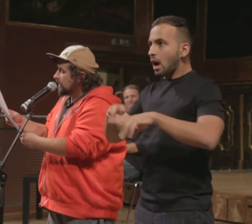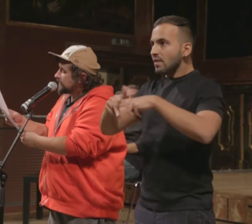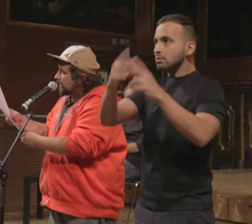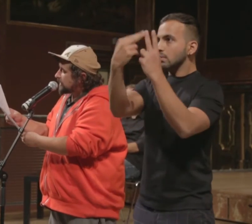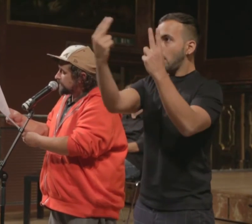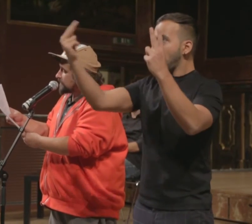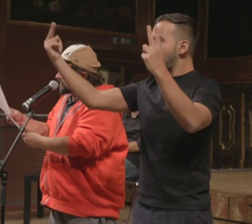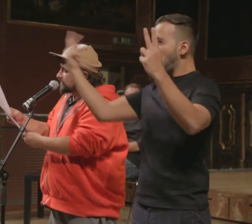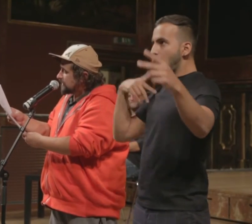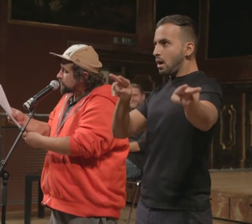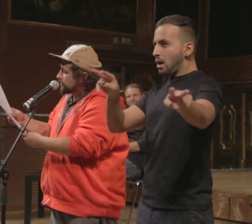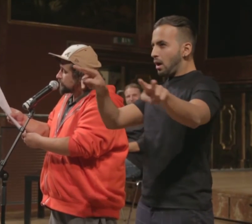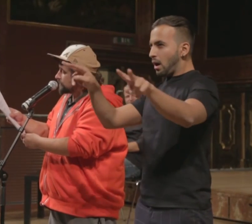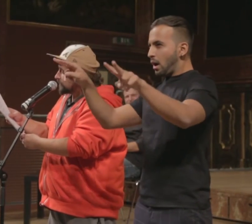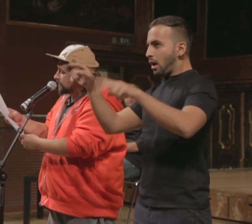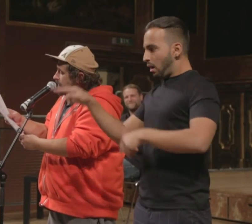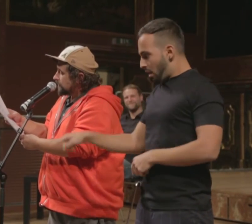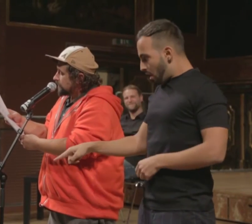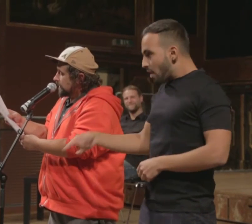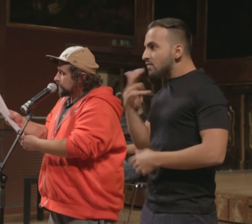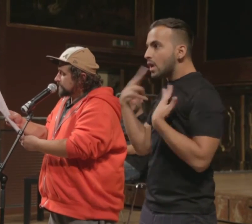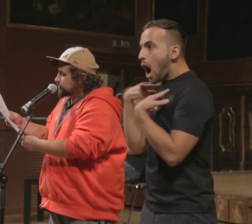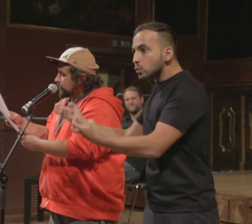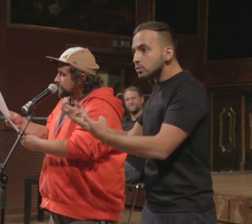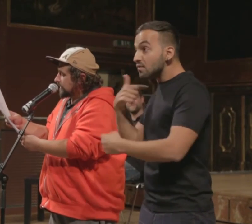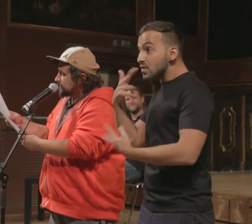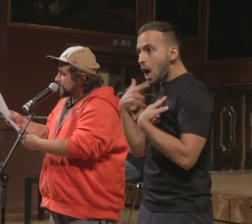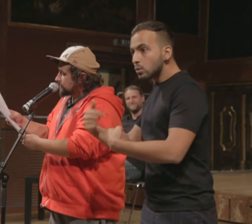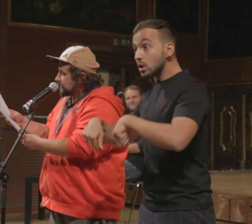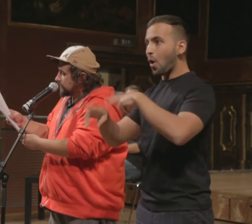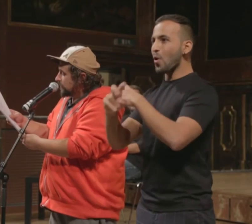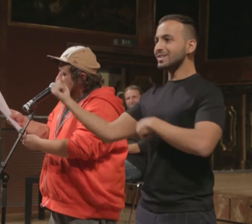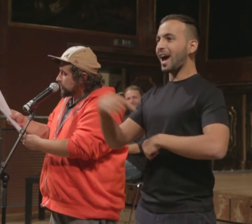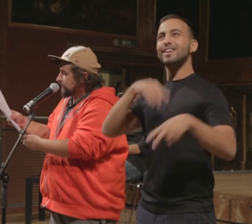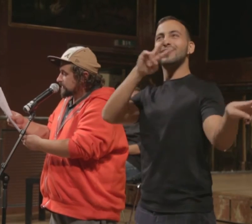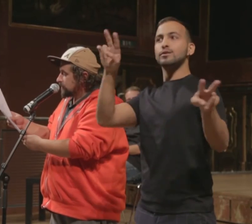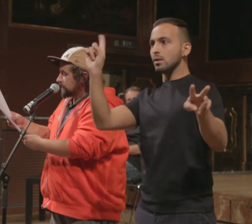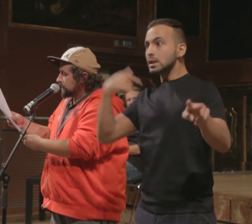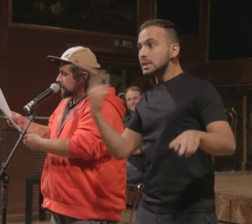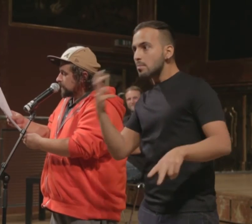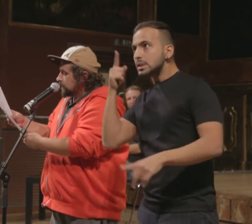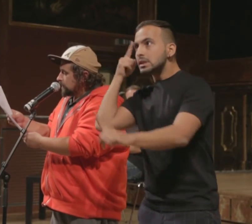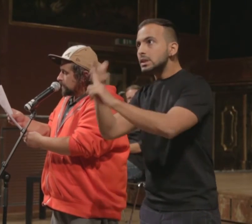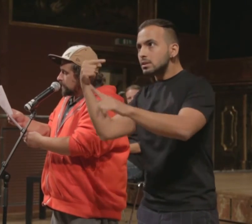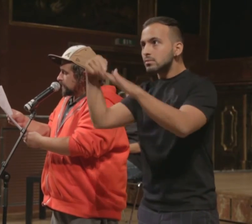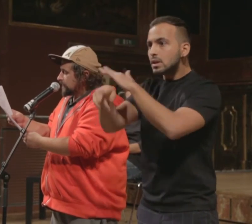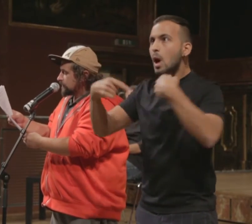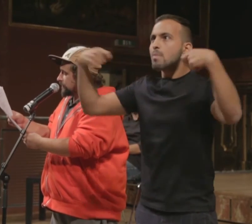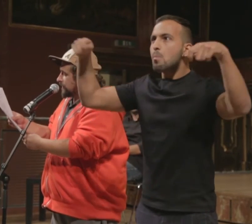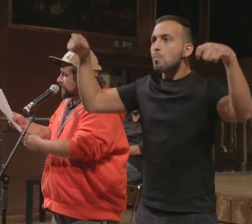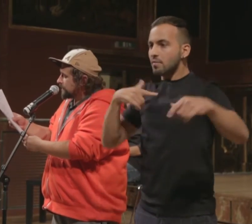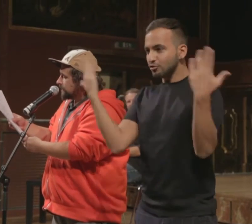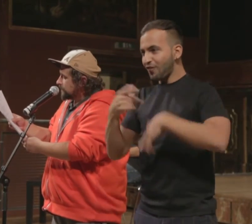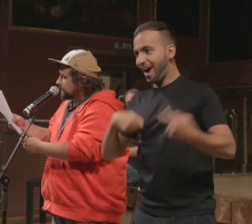Werkzeuge. Da begriff ich, dass mich Senat nur benutzen wollte. Er wollte nicht über Österreich fahren, sondern hier nur auf dem Bau schwarz arbeiten. Ich